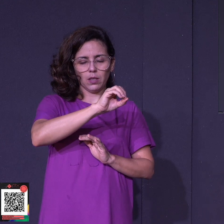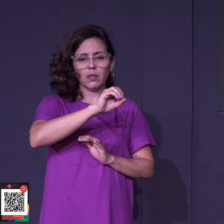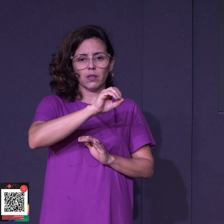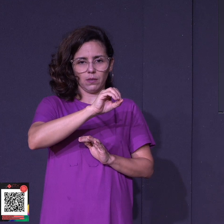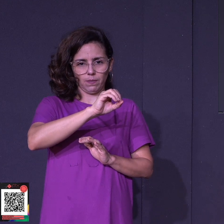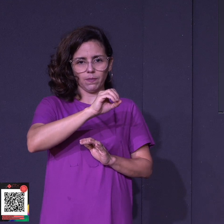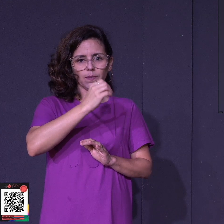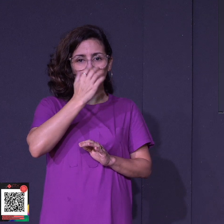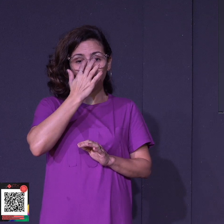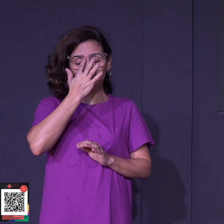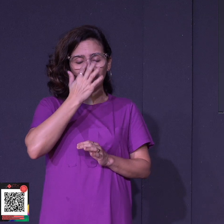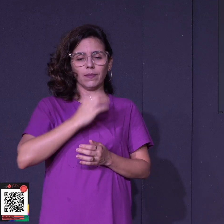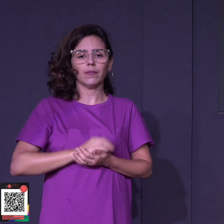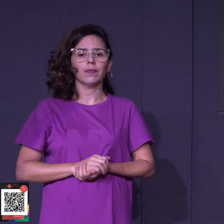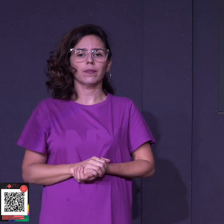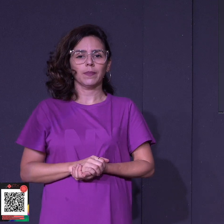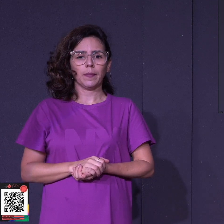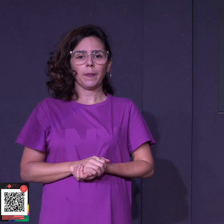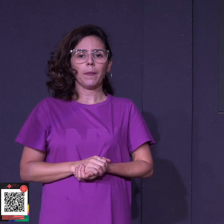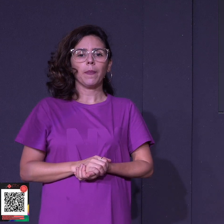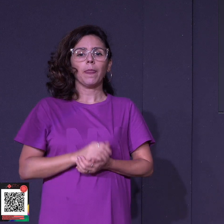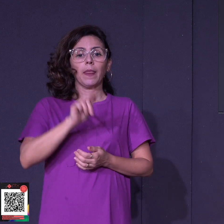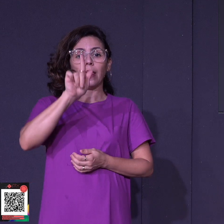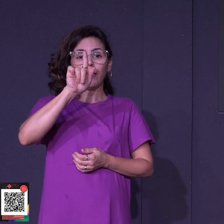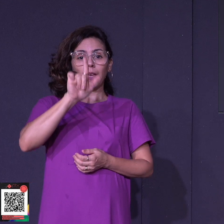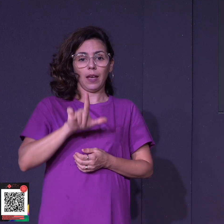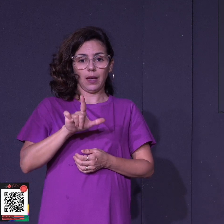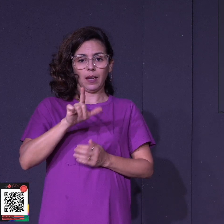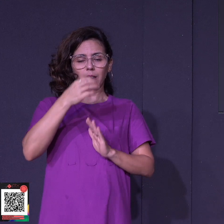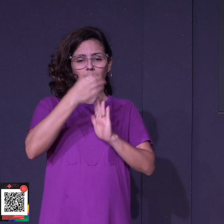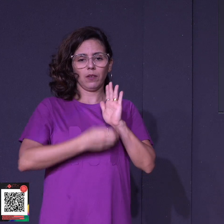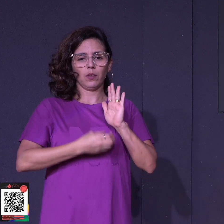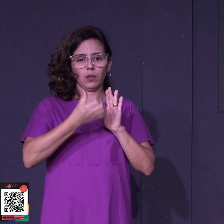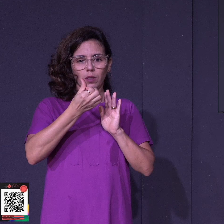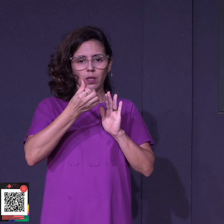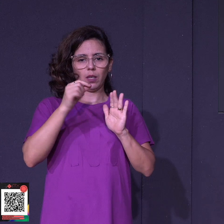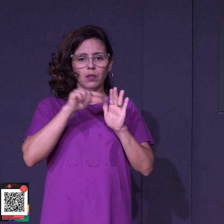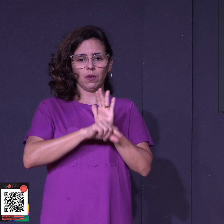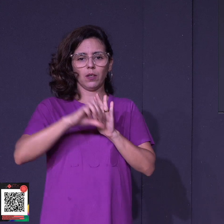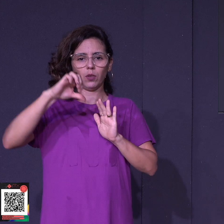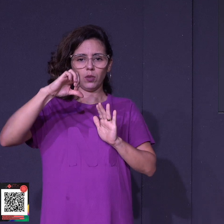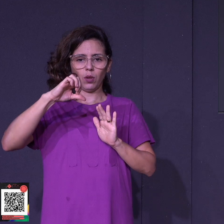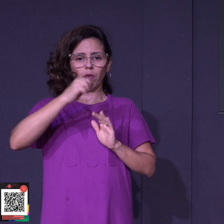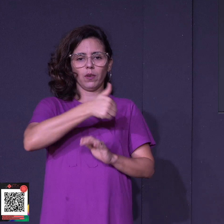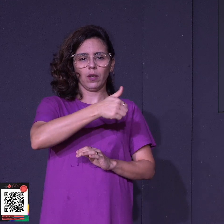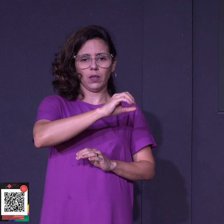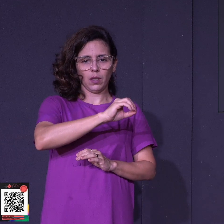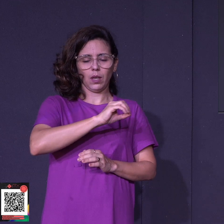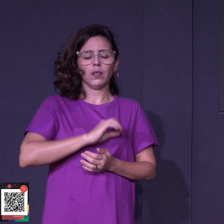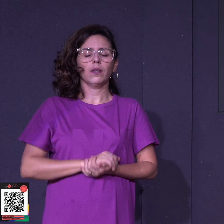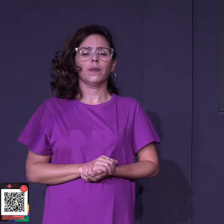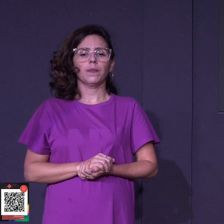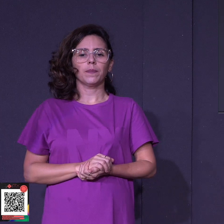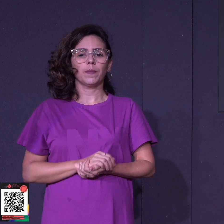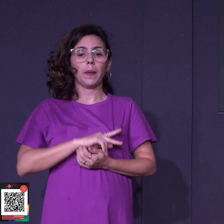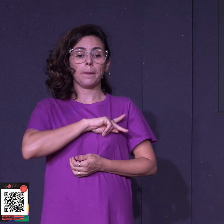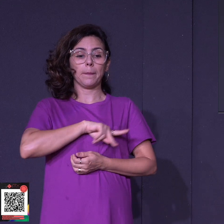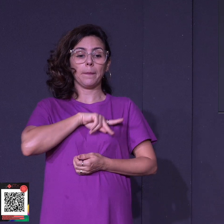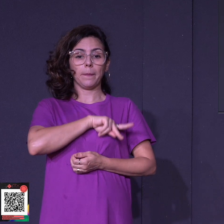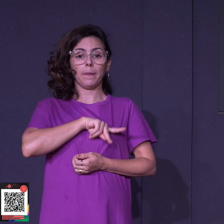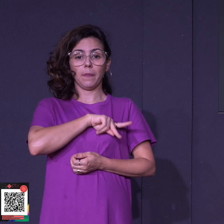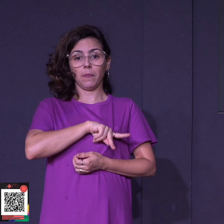6, verso 9 e 10. Olha o que é que Paulo ensina. E não